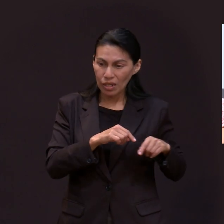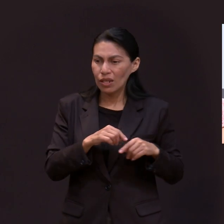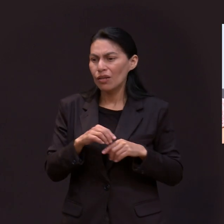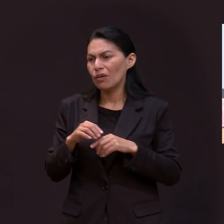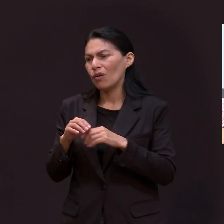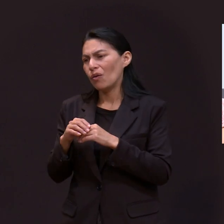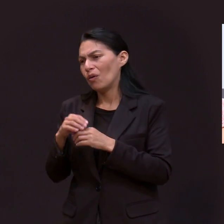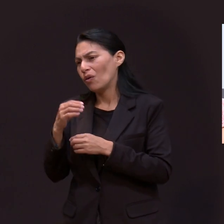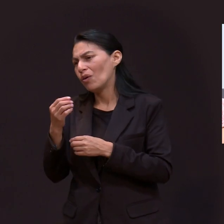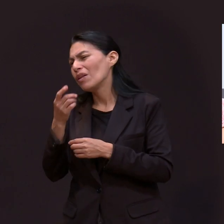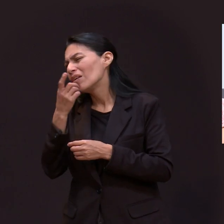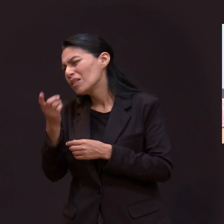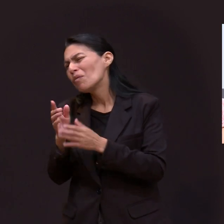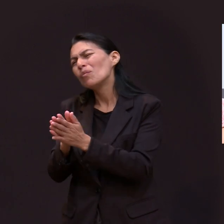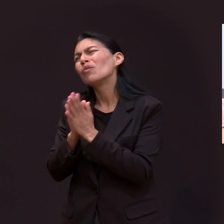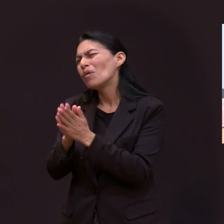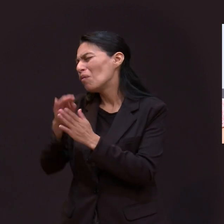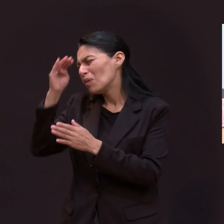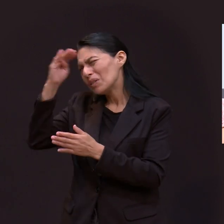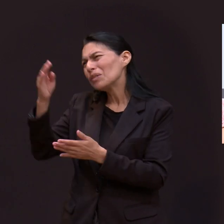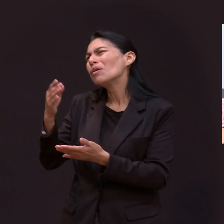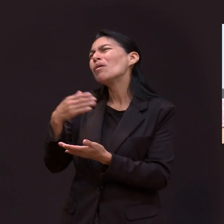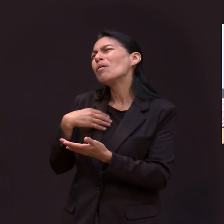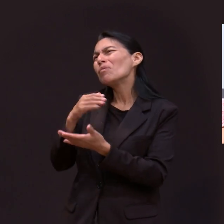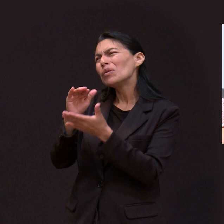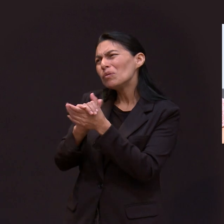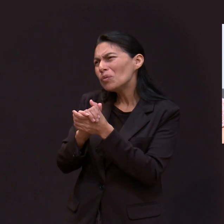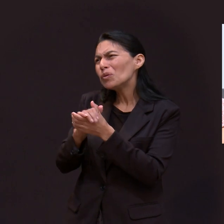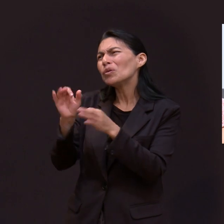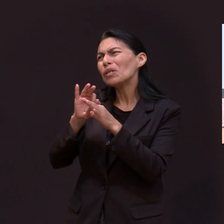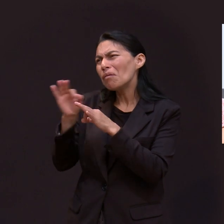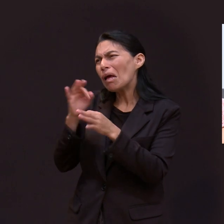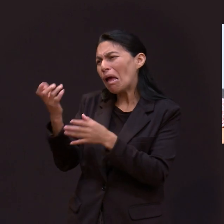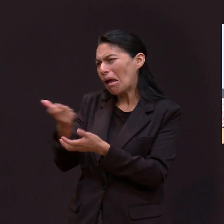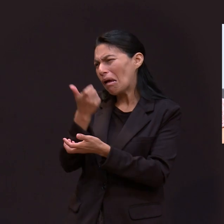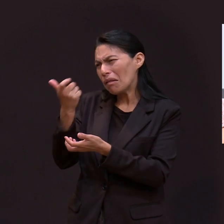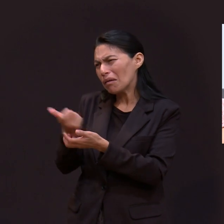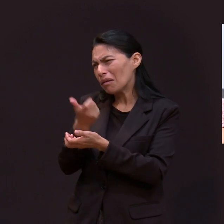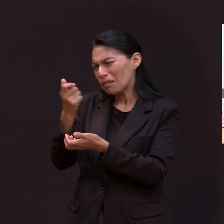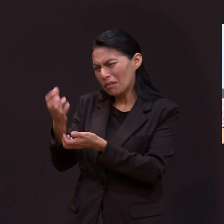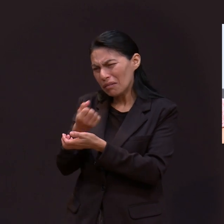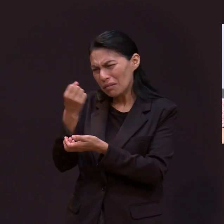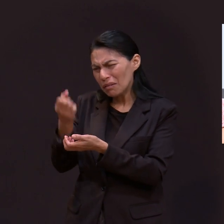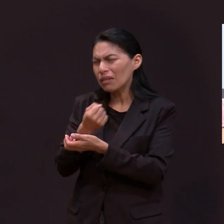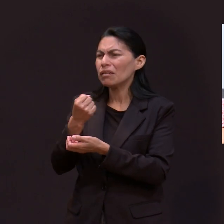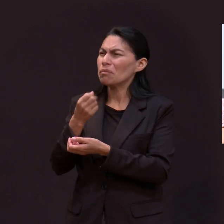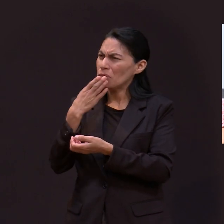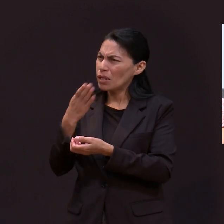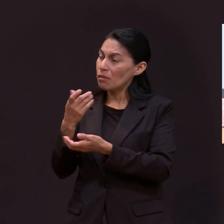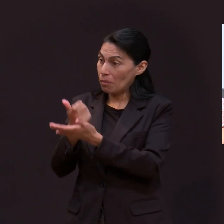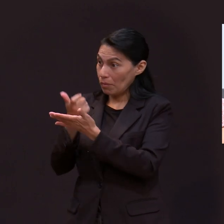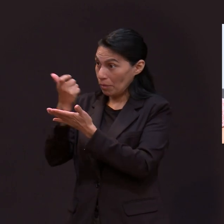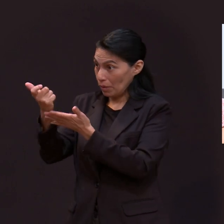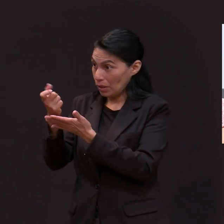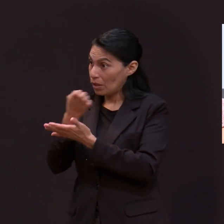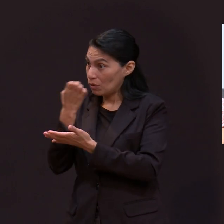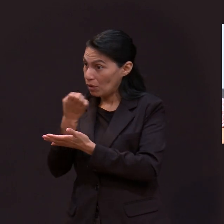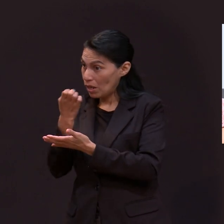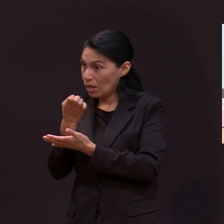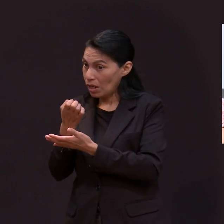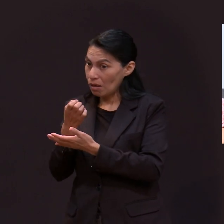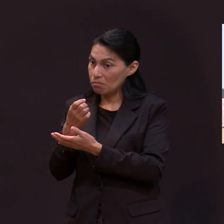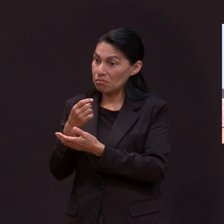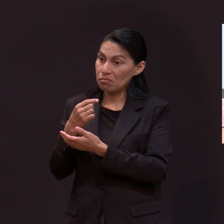oraba muchos deseos señor darle este trabajo a mi esposo que gane bien para pagar tomar la colegiatura pero